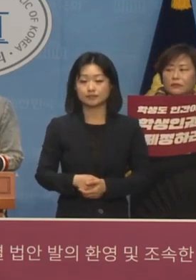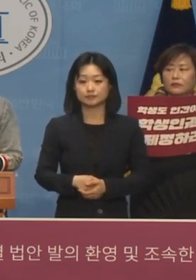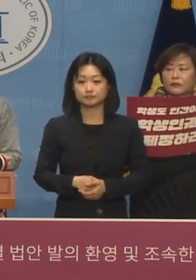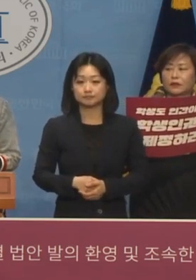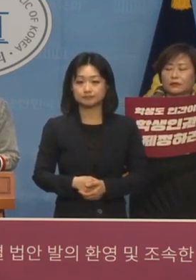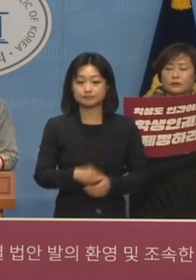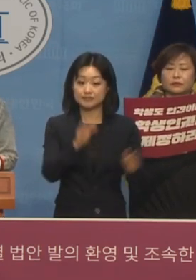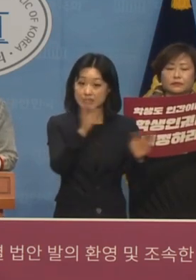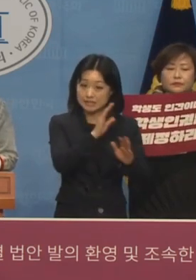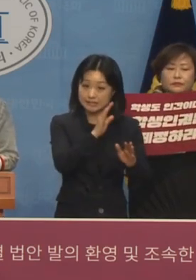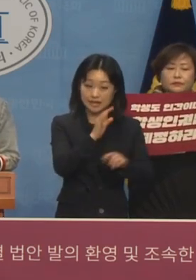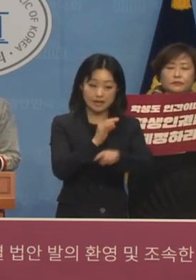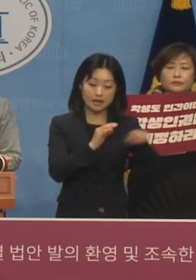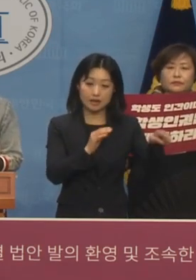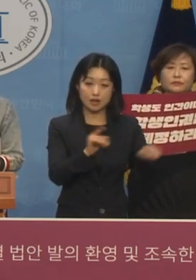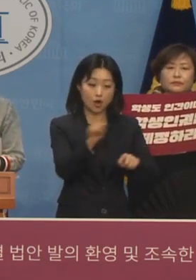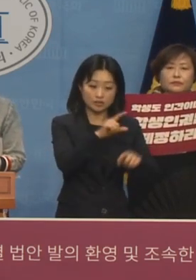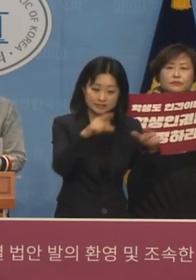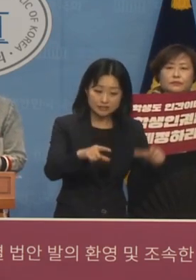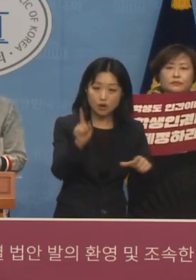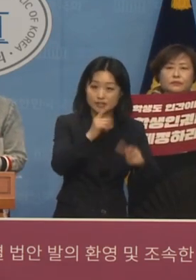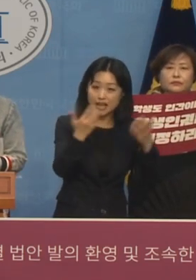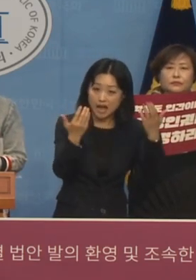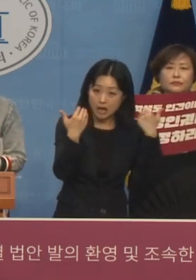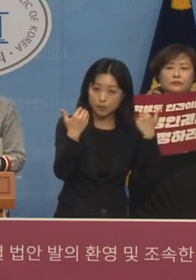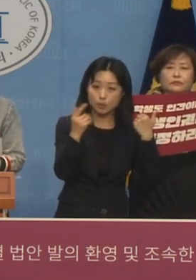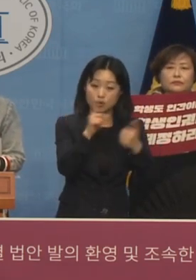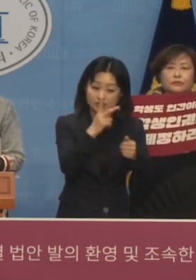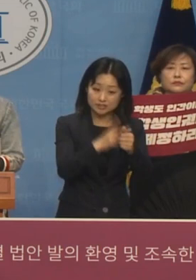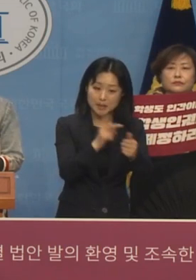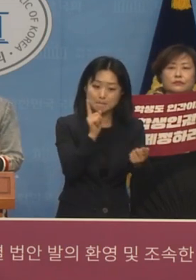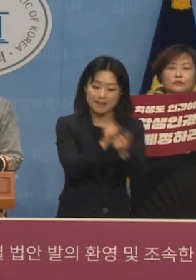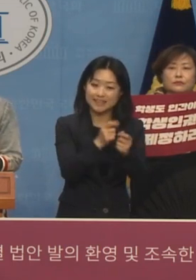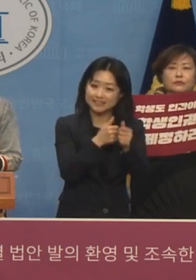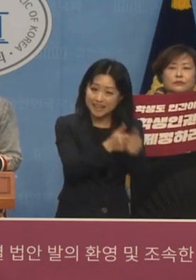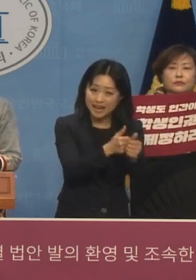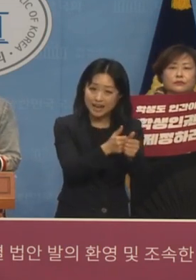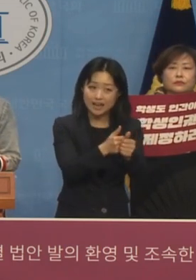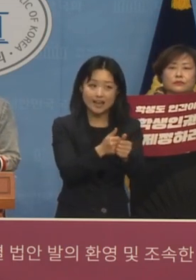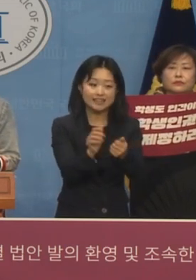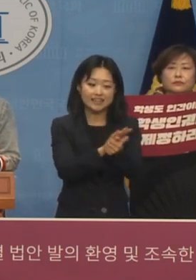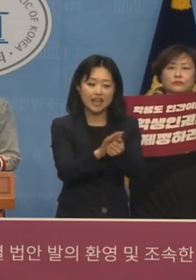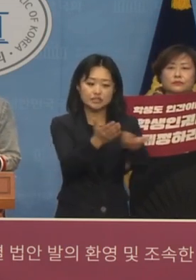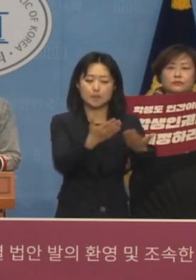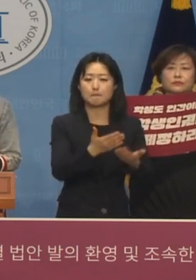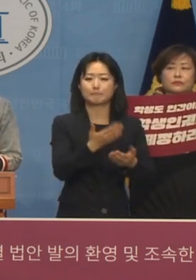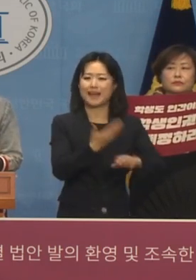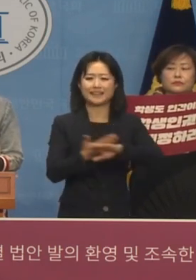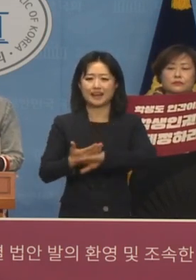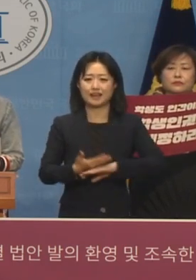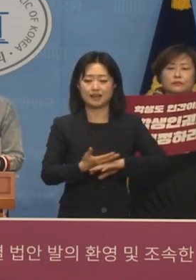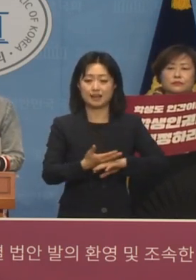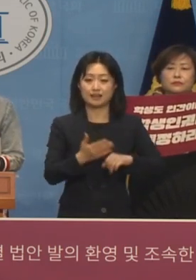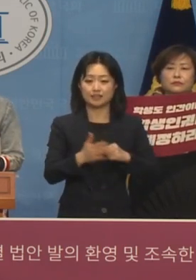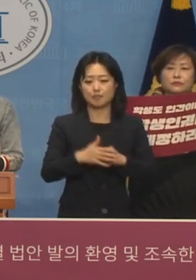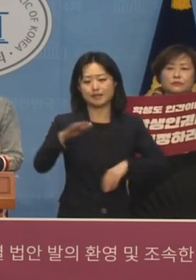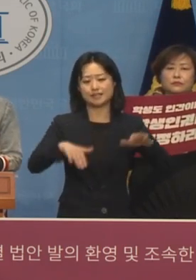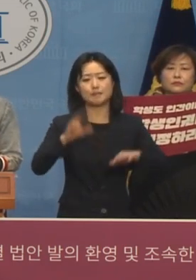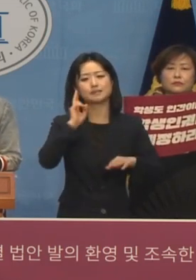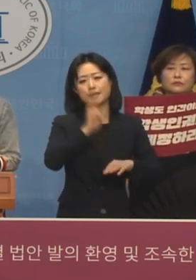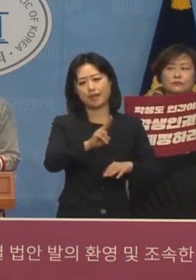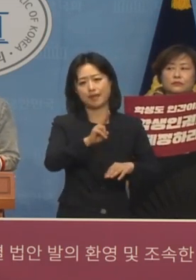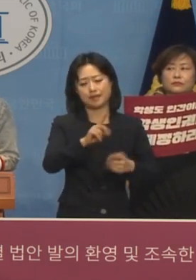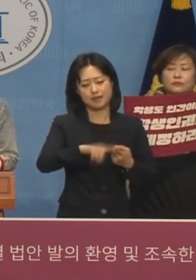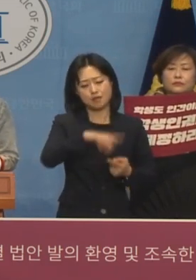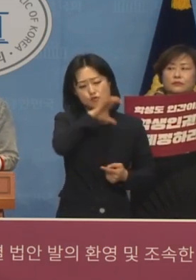이러한 상황에서 학생들은 어느 지역, 어느 학교에 다니는지, 어떤 선생님을 만나는지에 따라 다른 대접을 받게 되며 이러한 불공평에 대해 불만을 가질